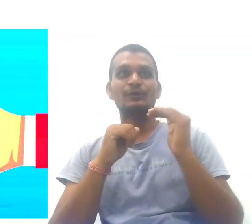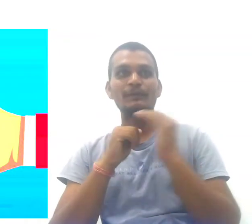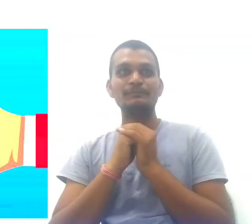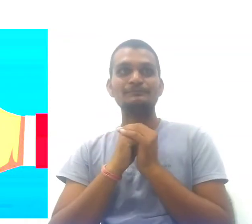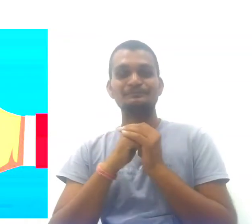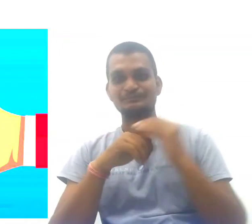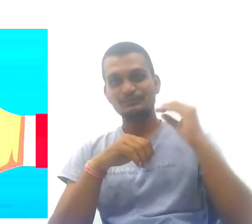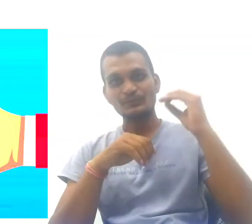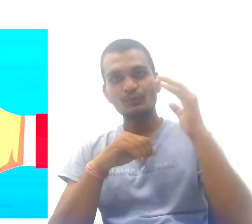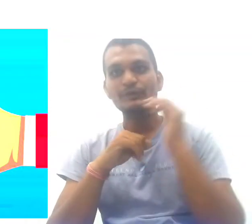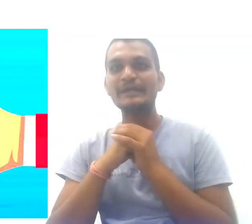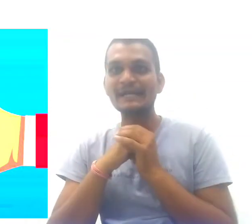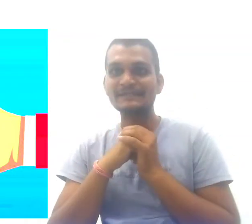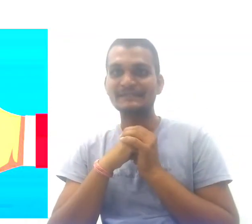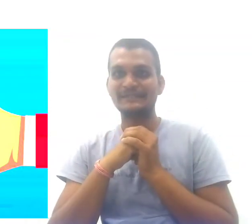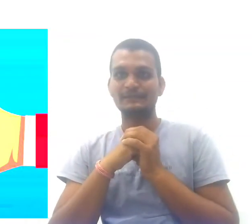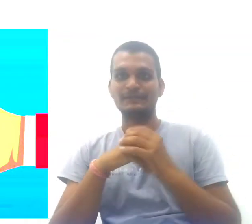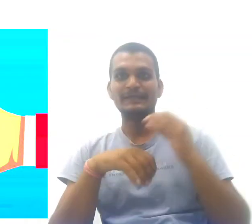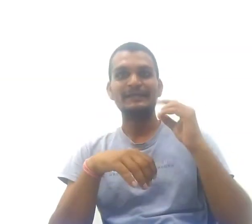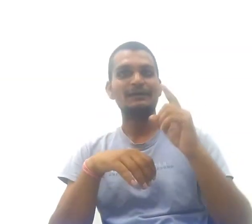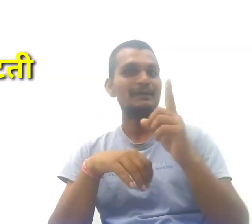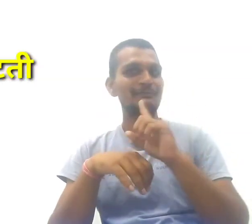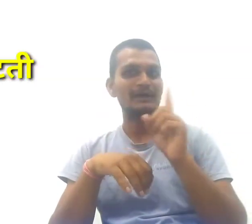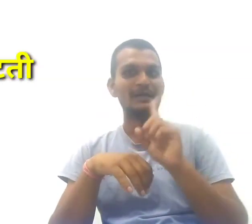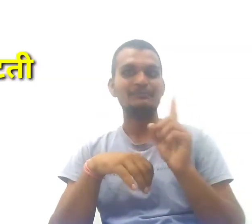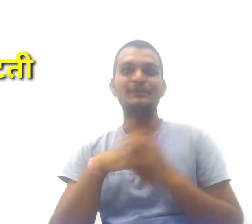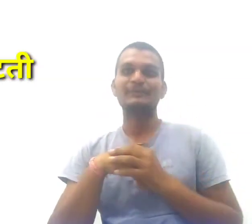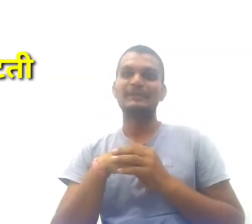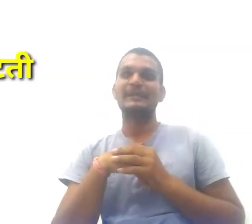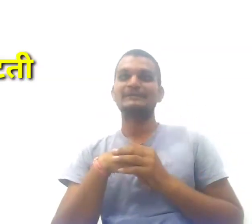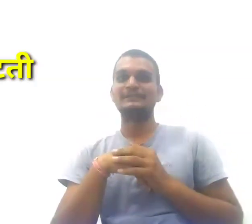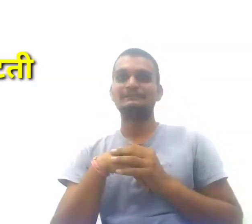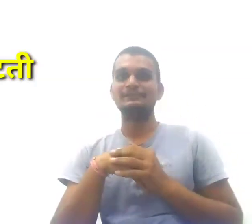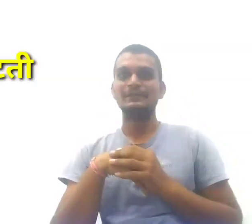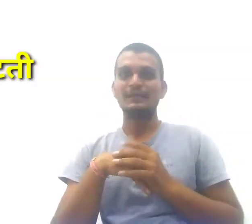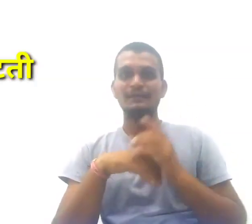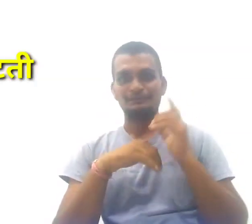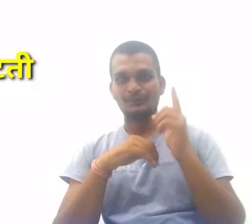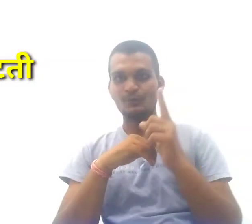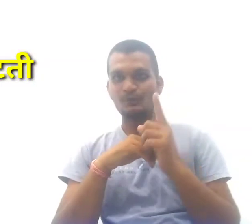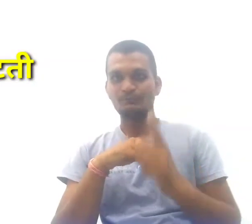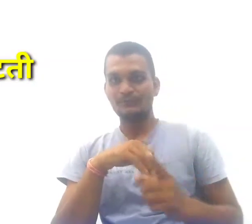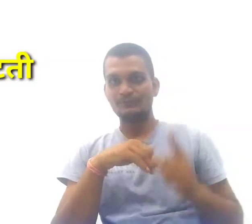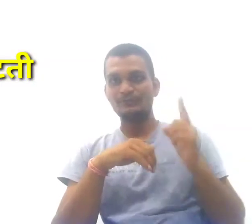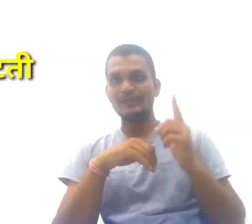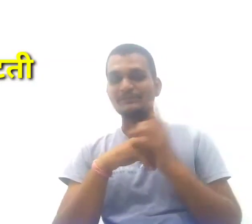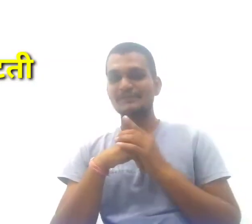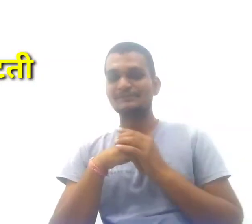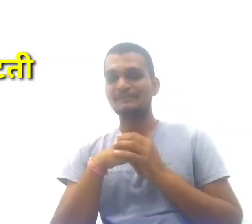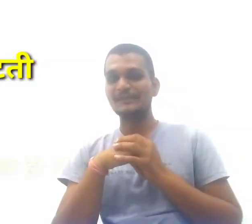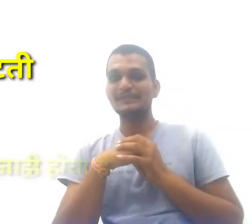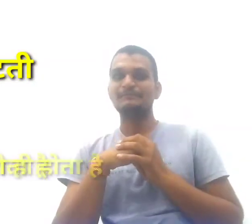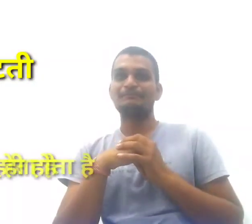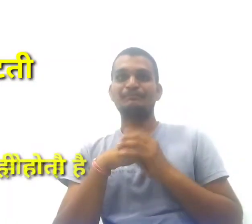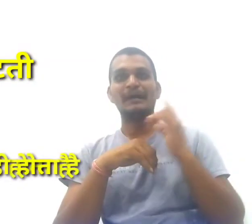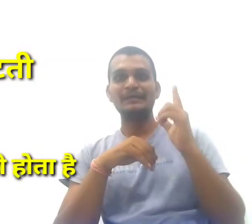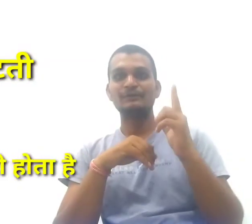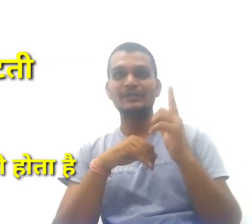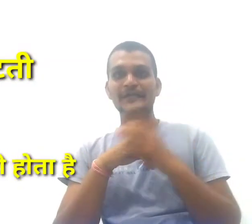हम उन्हें डांट देते हैं, लेकिन हमारी माँ कभी हमें नहीं डांटती। तो दुनिया में सबसे बड़ी माँ ही होती है